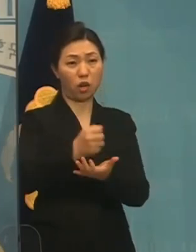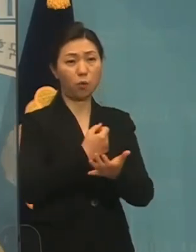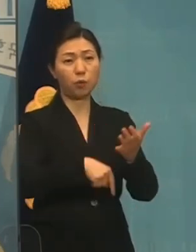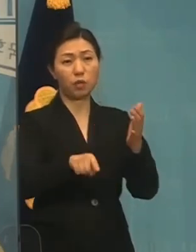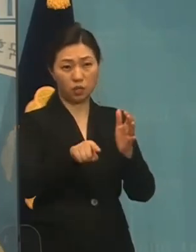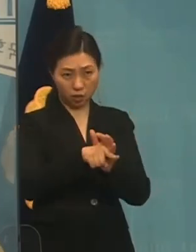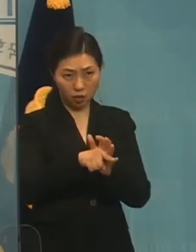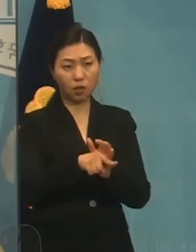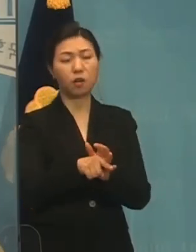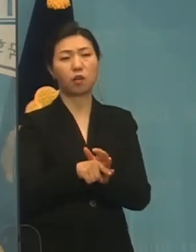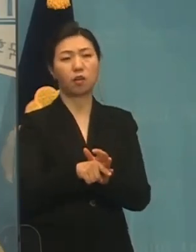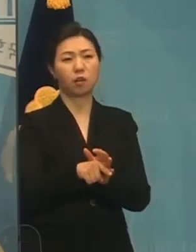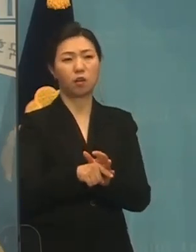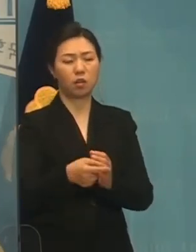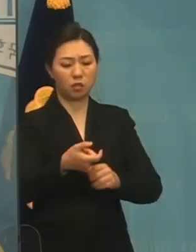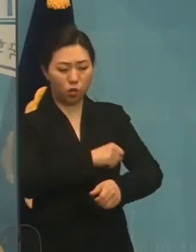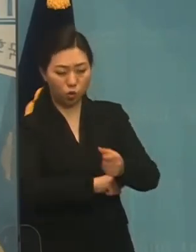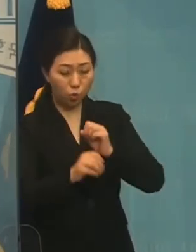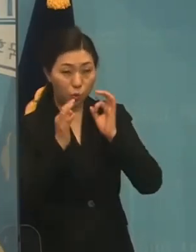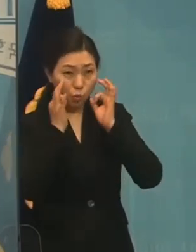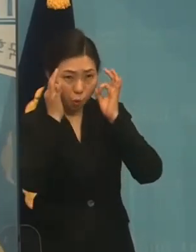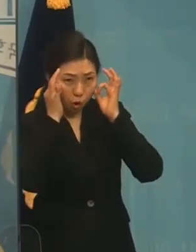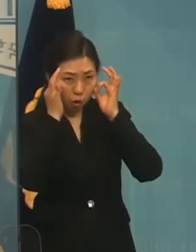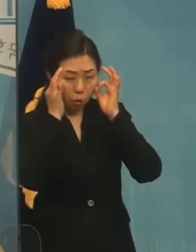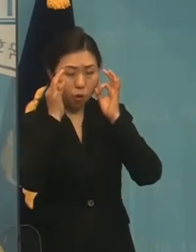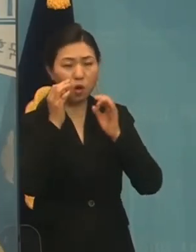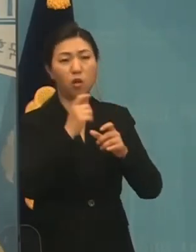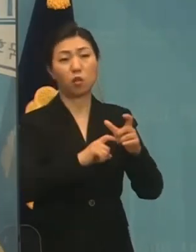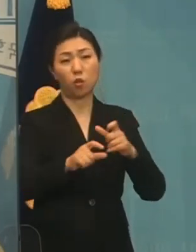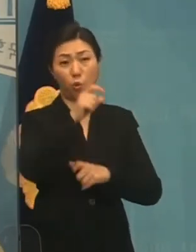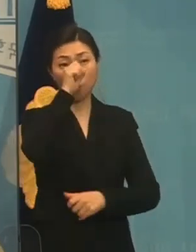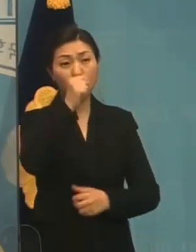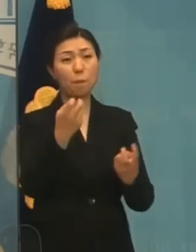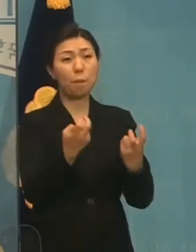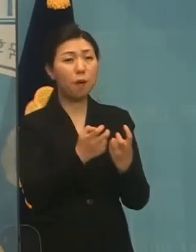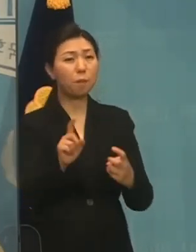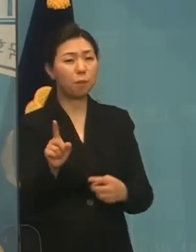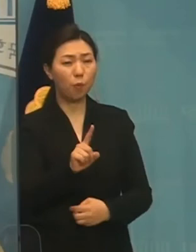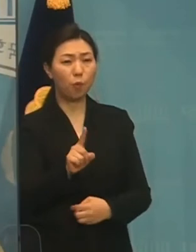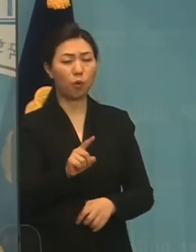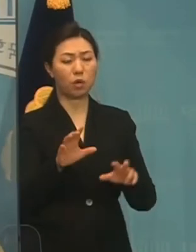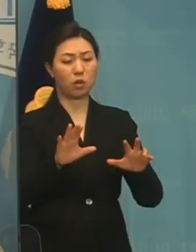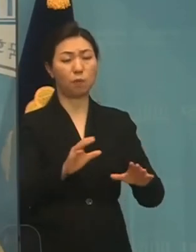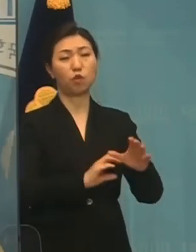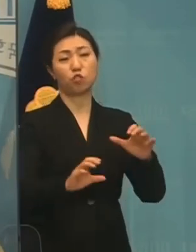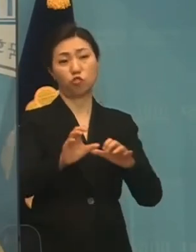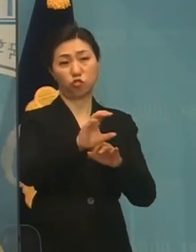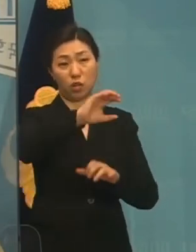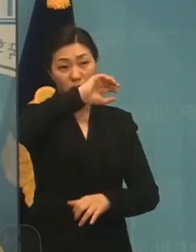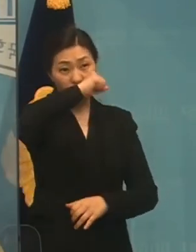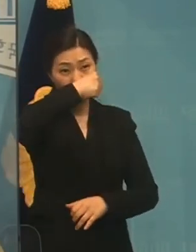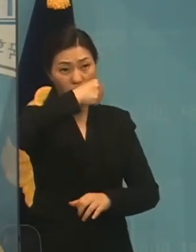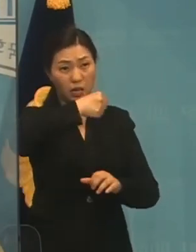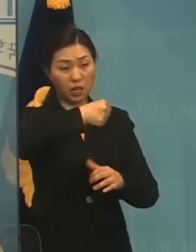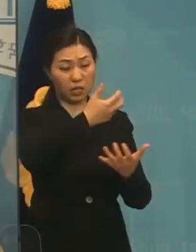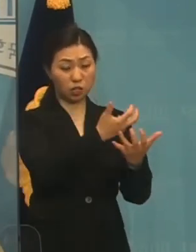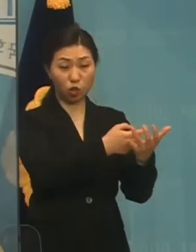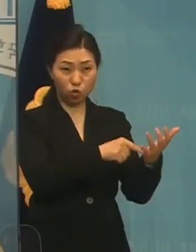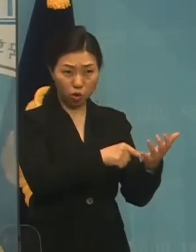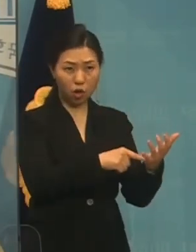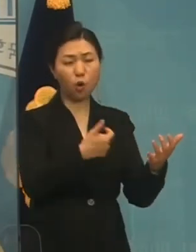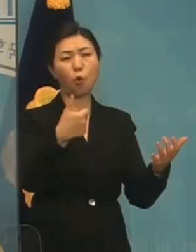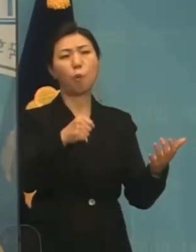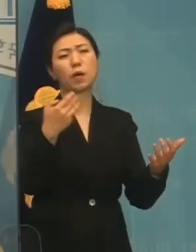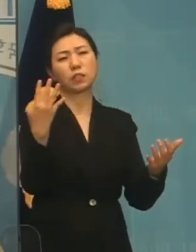적극적으로 노력하고 더 좋은 것은 이번 추경 편성에서 기재부가 5만